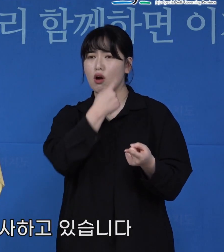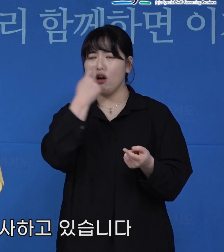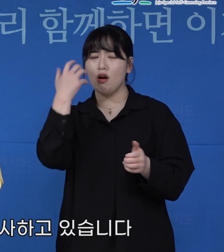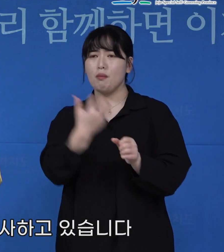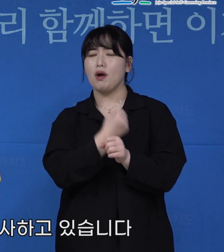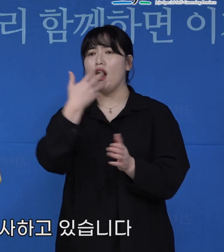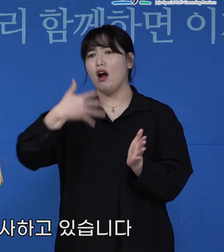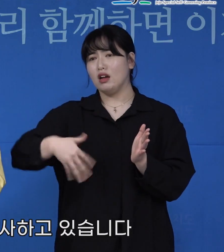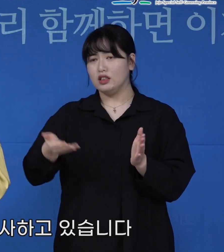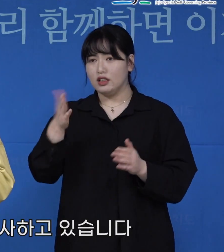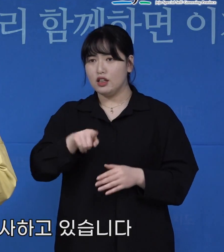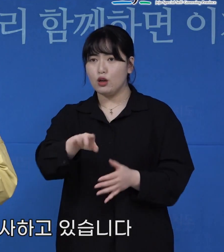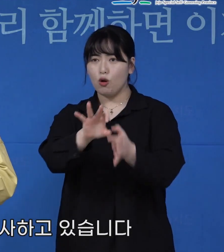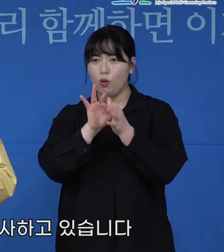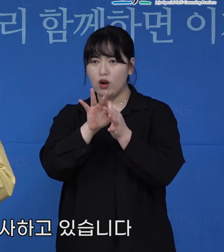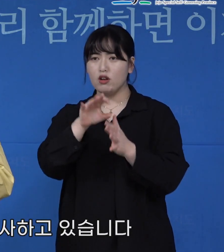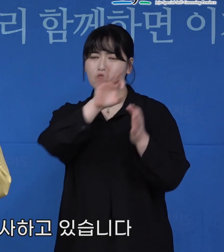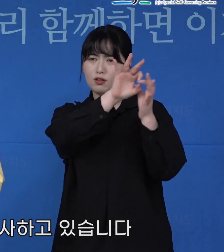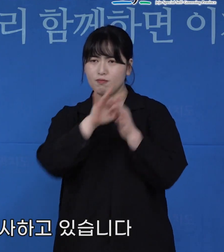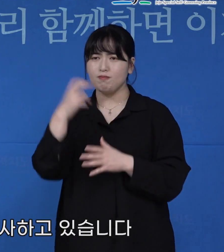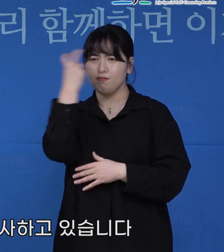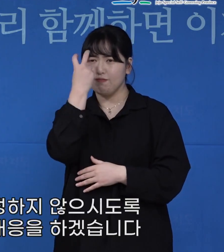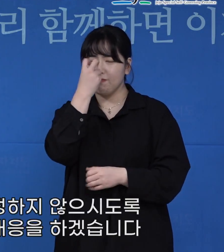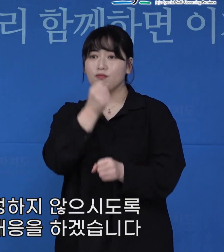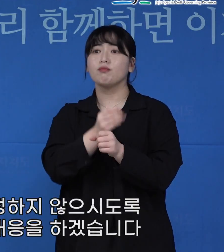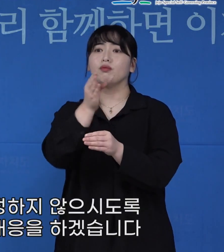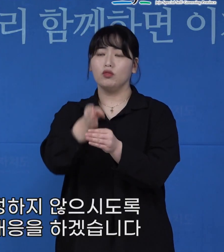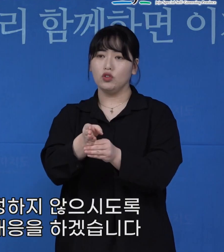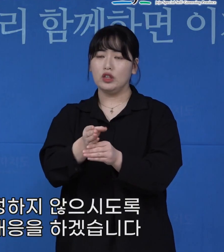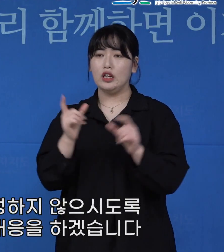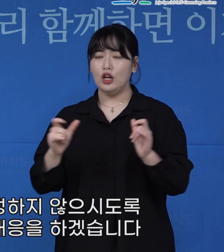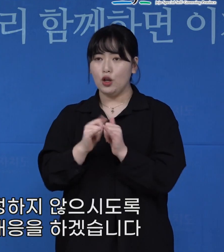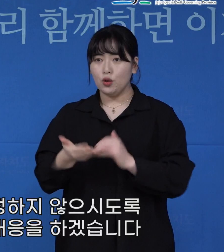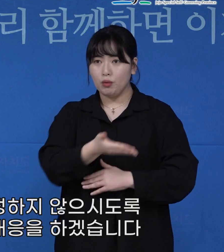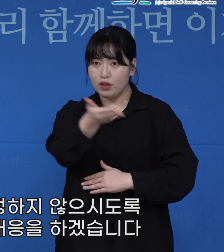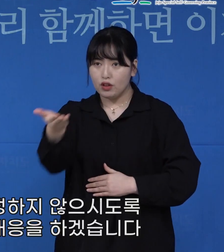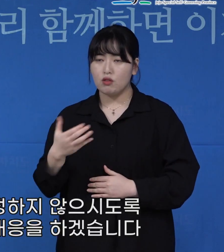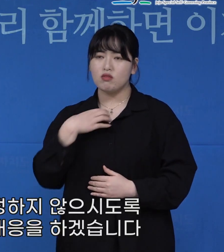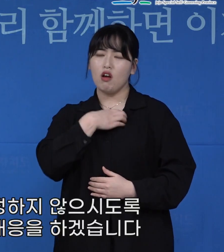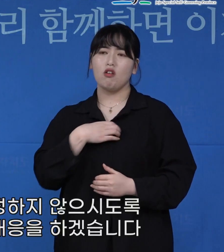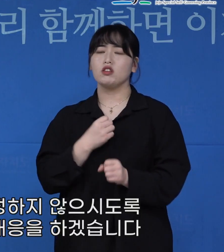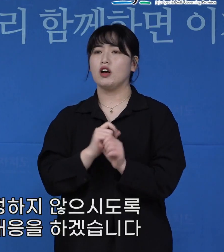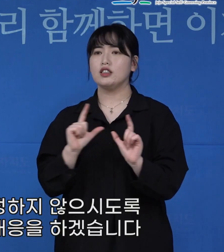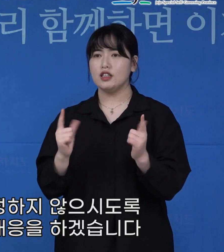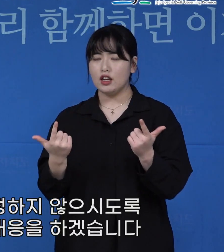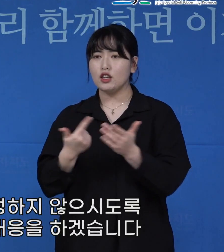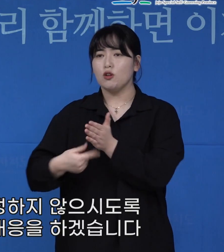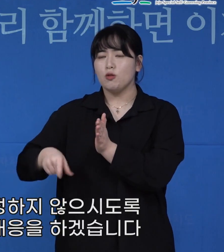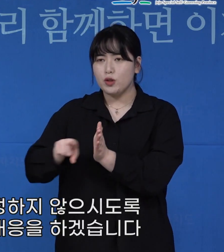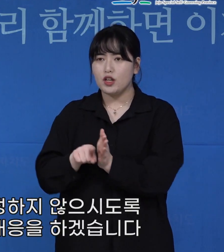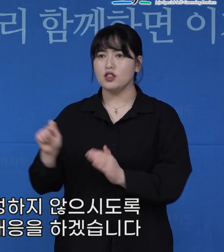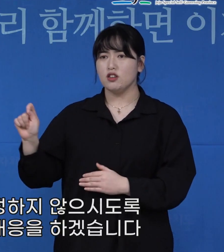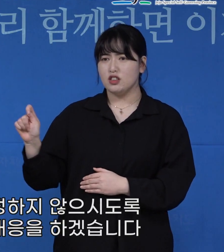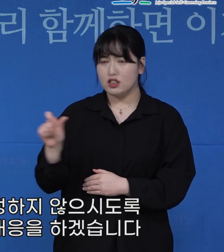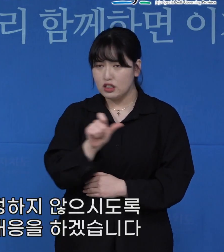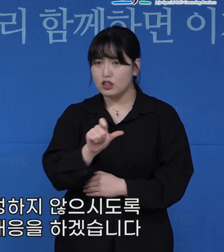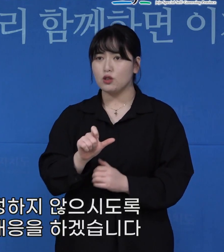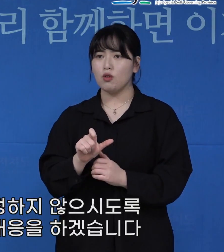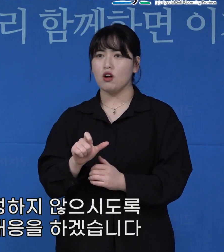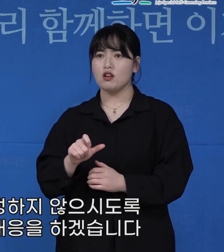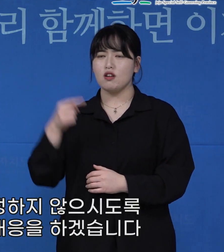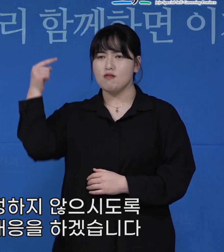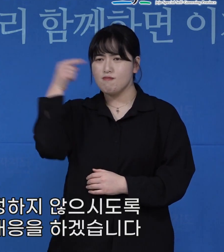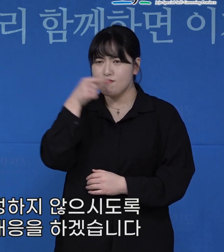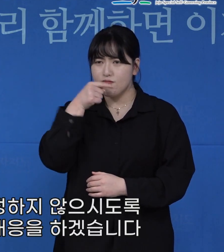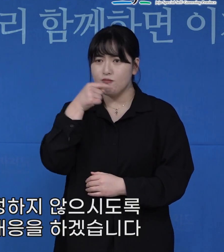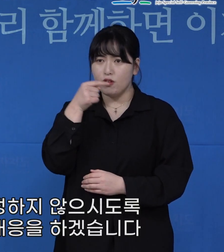관련 사항은 계속 조사를 하고 있습니다. 도민 여러분께서 걱정하지 않으시도록 신속하고